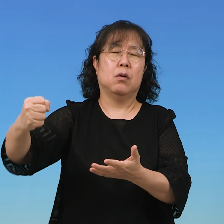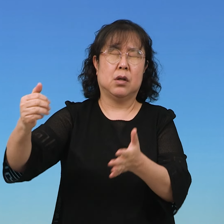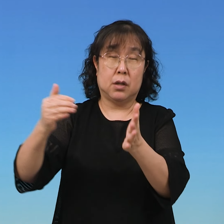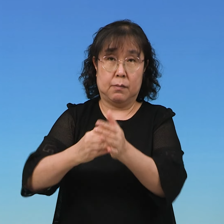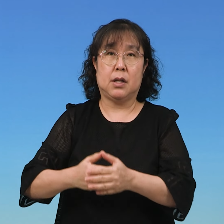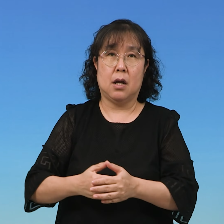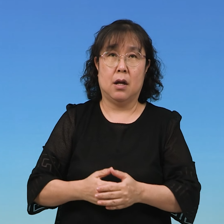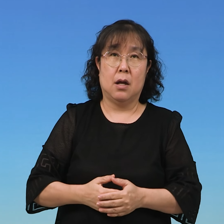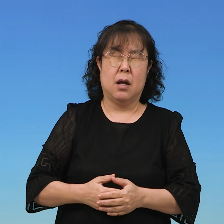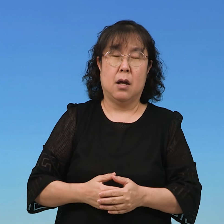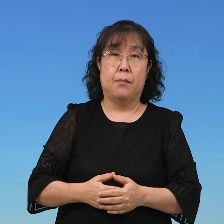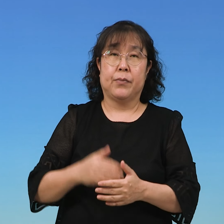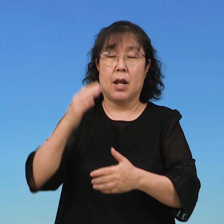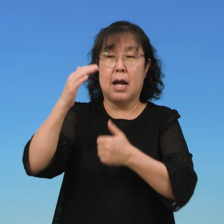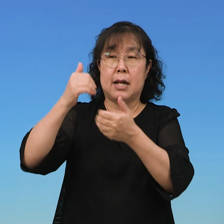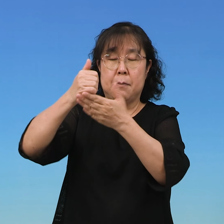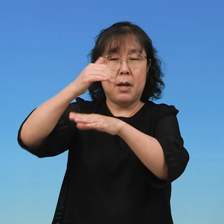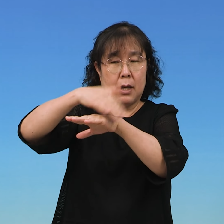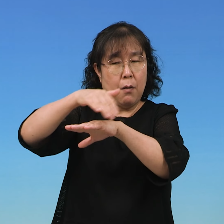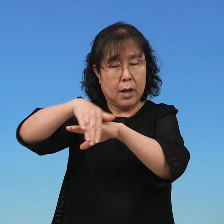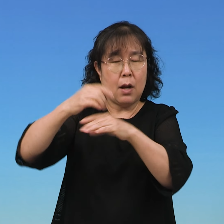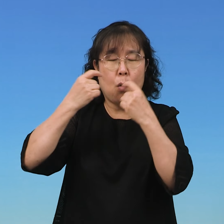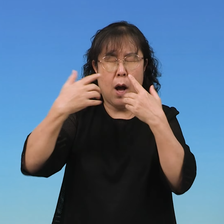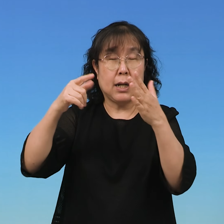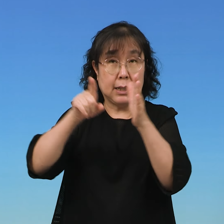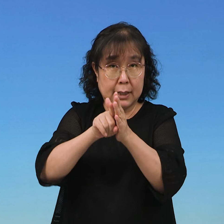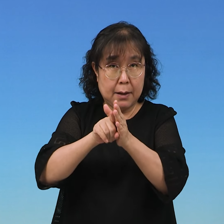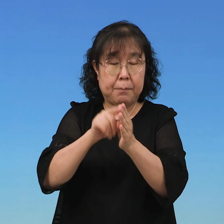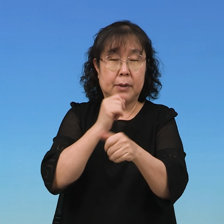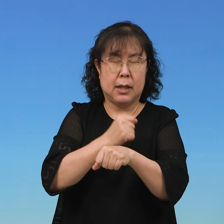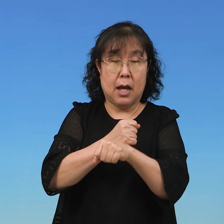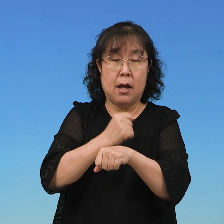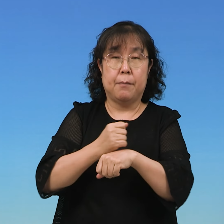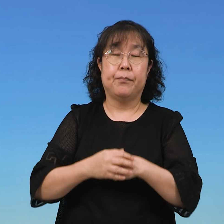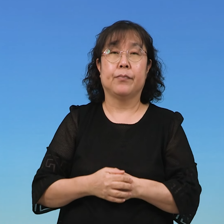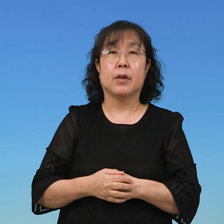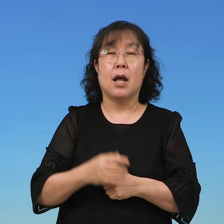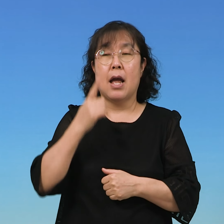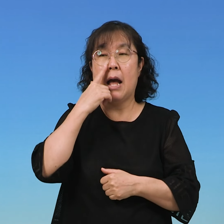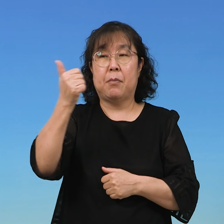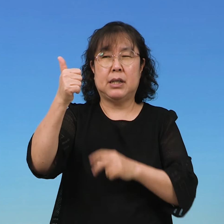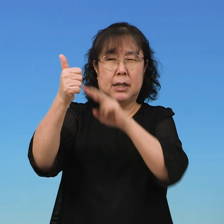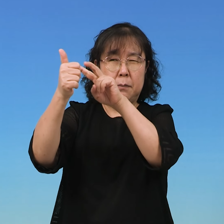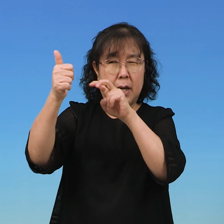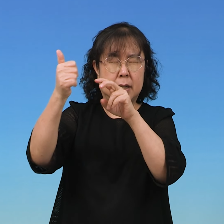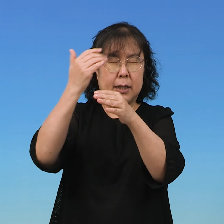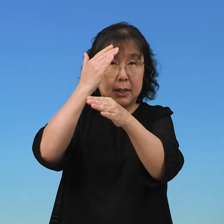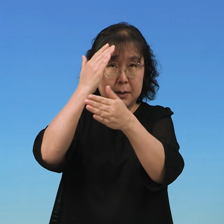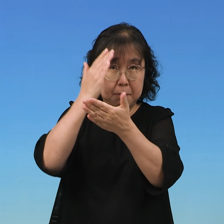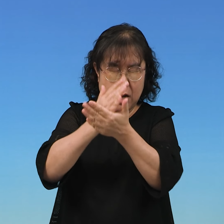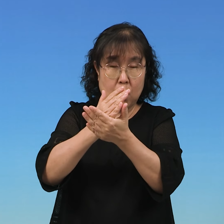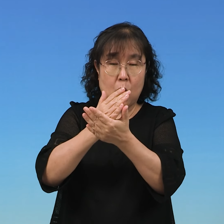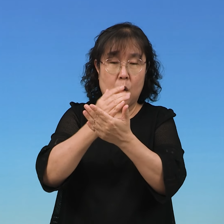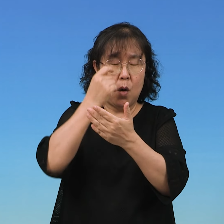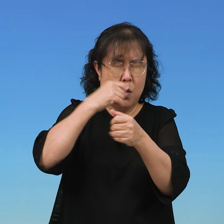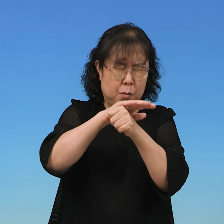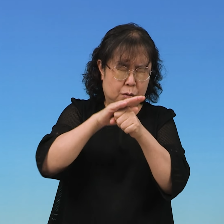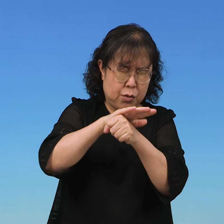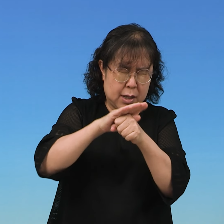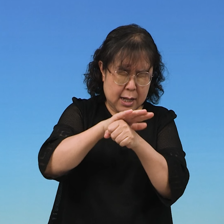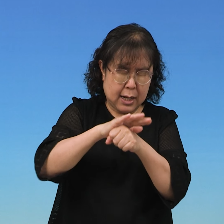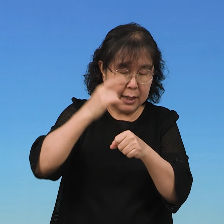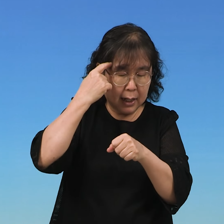계획이었음을 확신합니다. 부도를 맞아 서울로 올라온 지 1년 반이 되었습니다. 아버지를 미워하지 말고 불쌍히